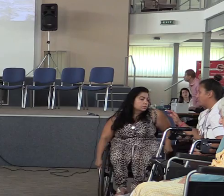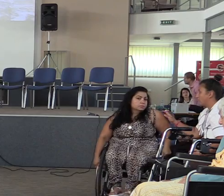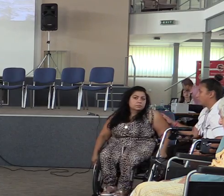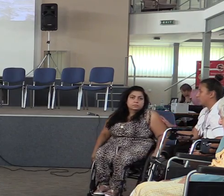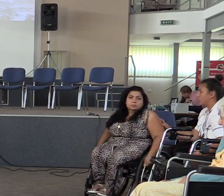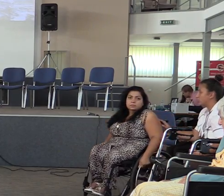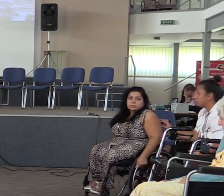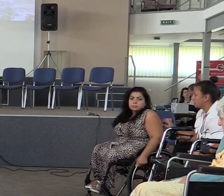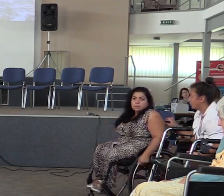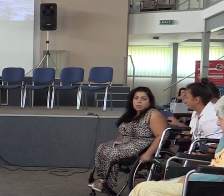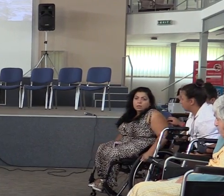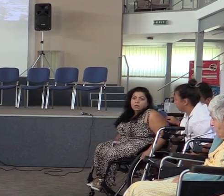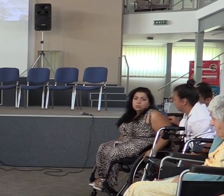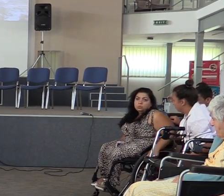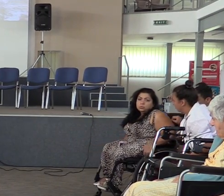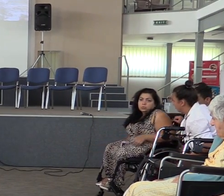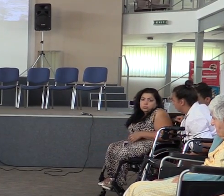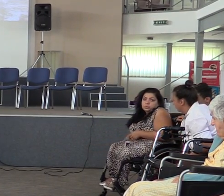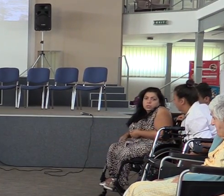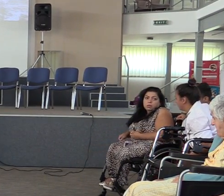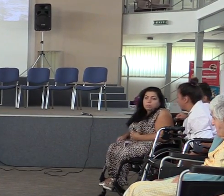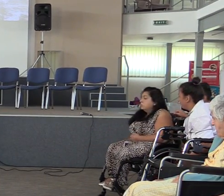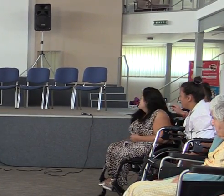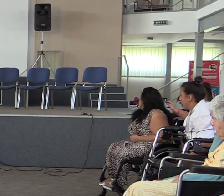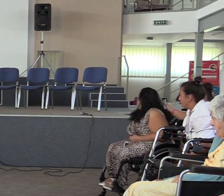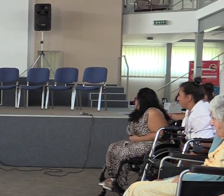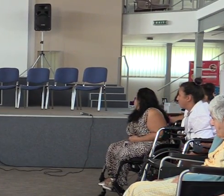aici, de pe scenă și din față.